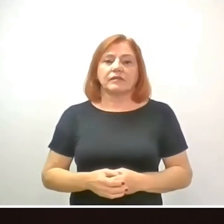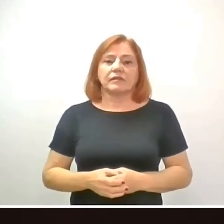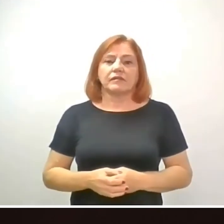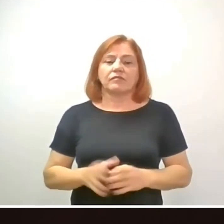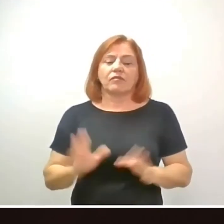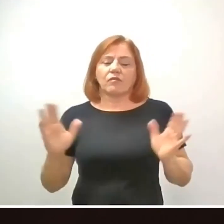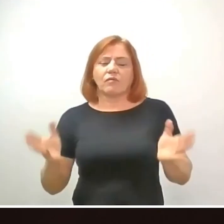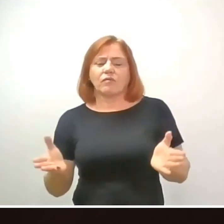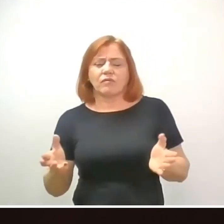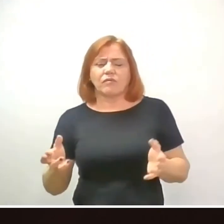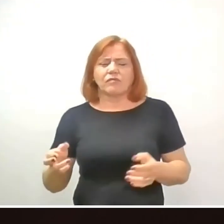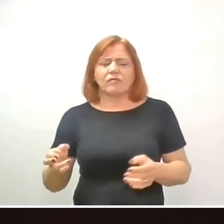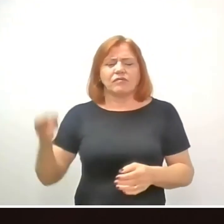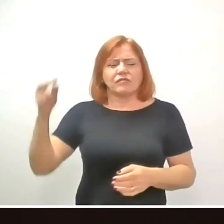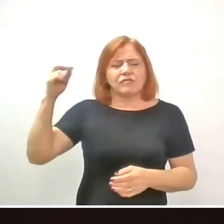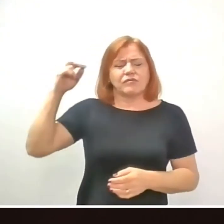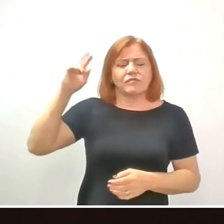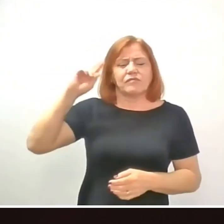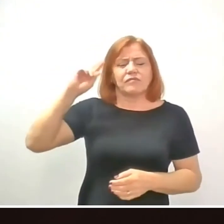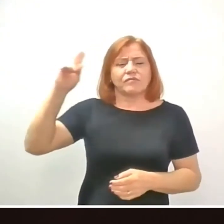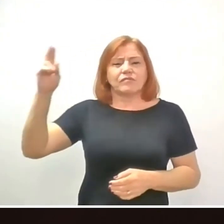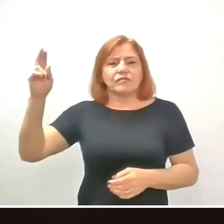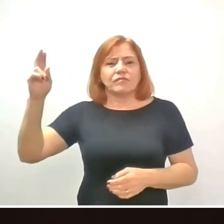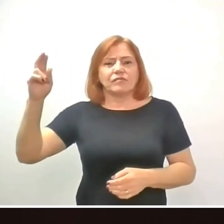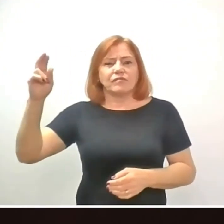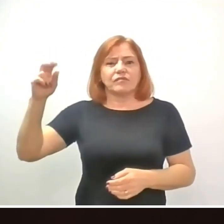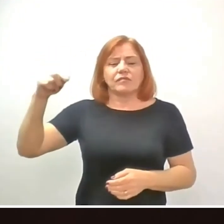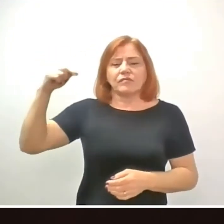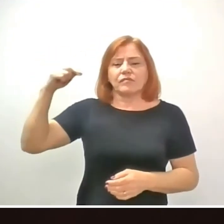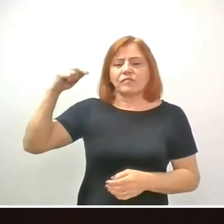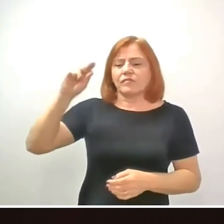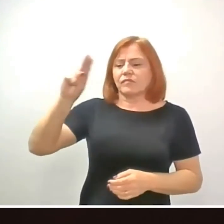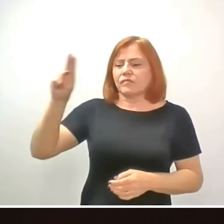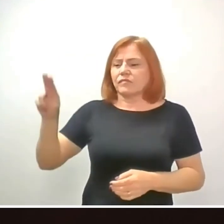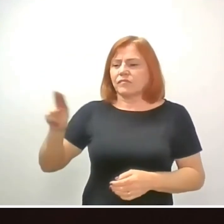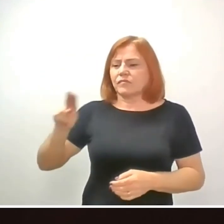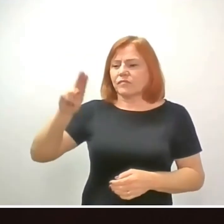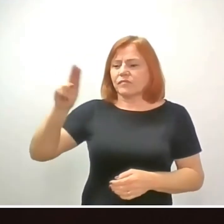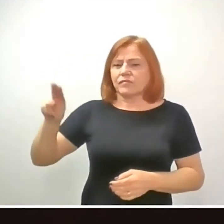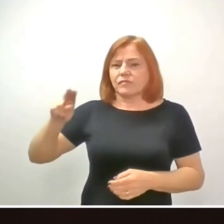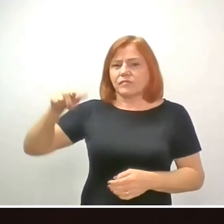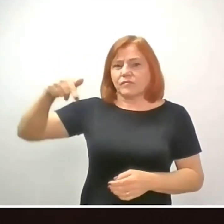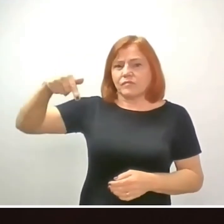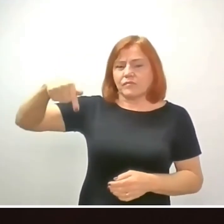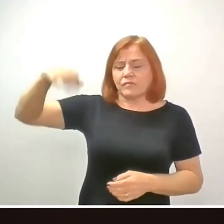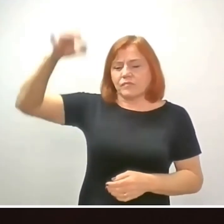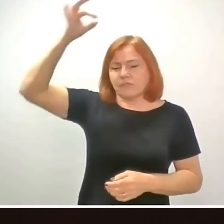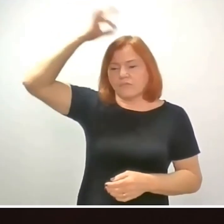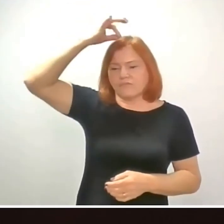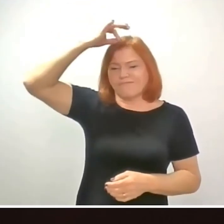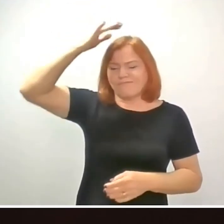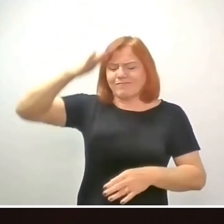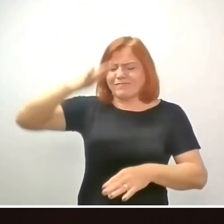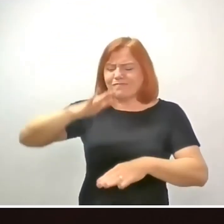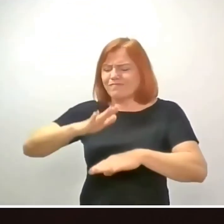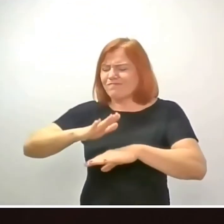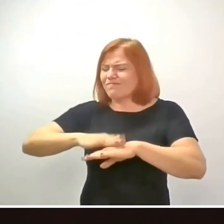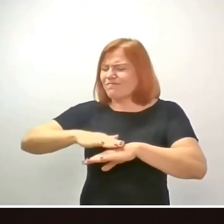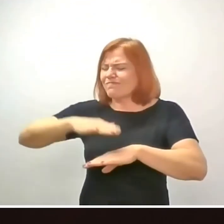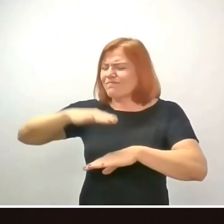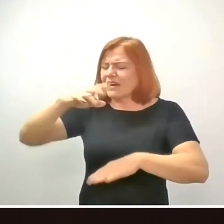para turbinar a comportagem, e a comportagem está fazendo diferença nas